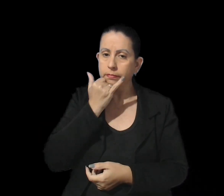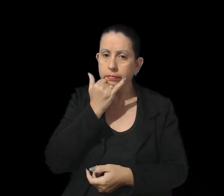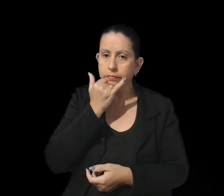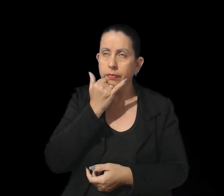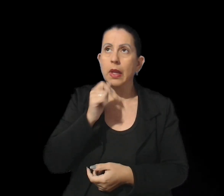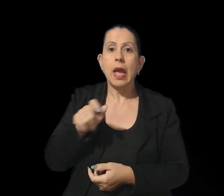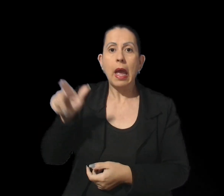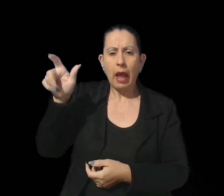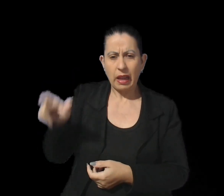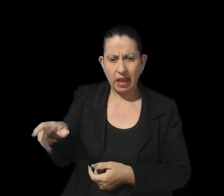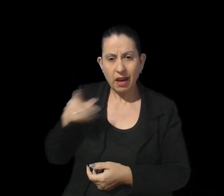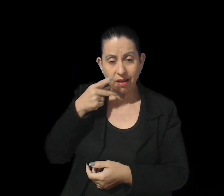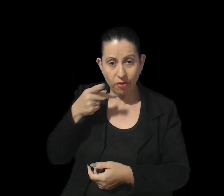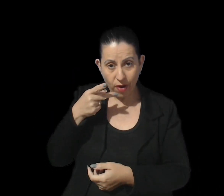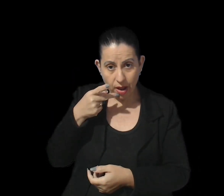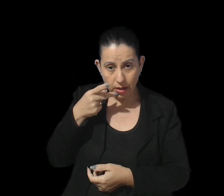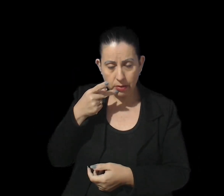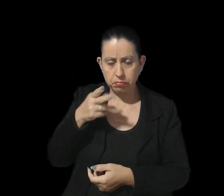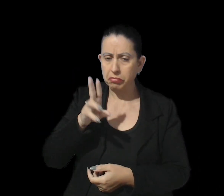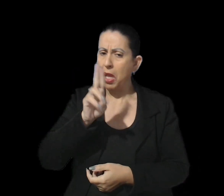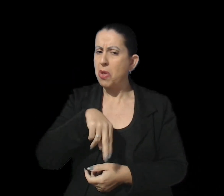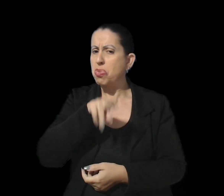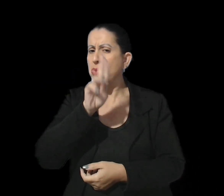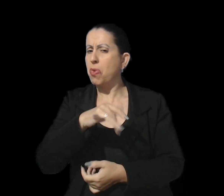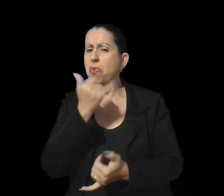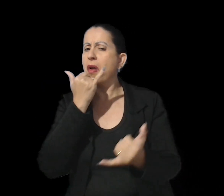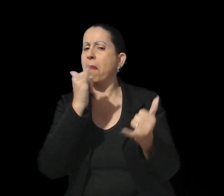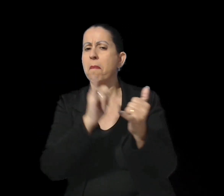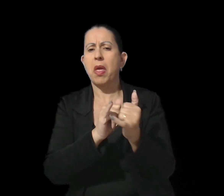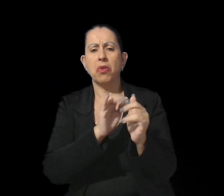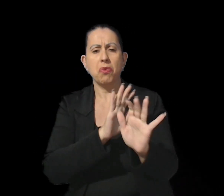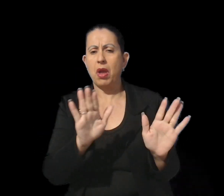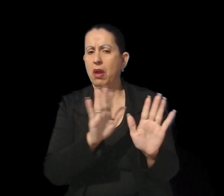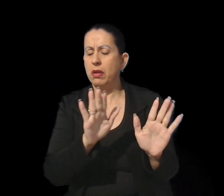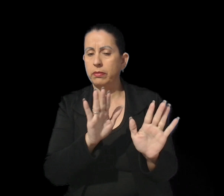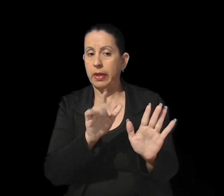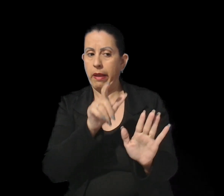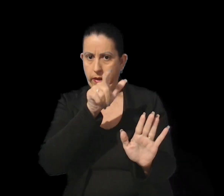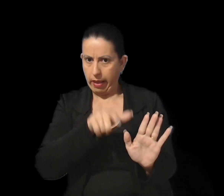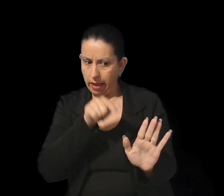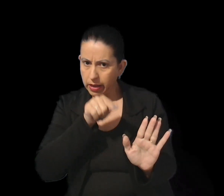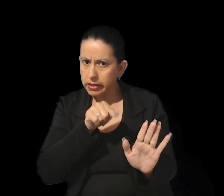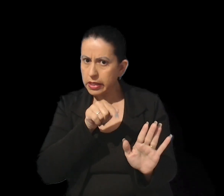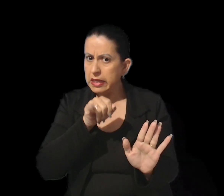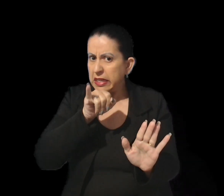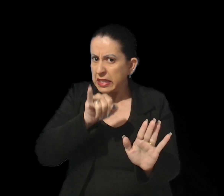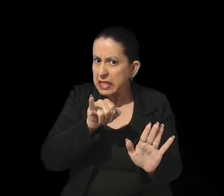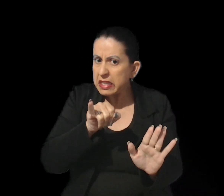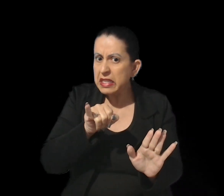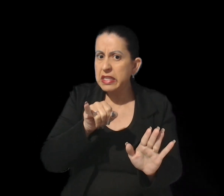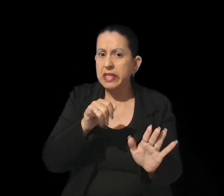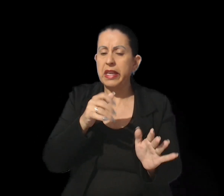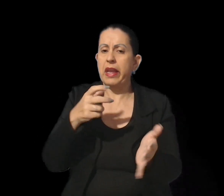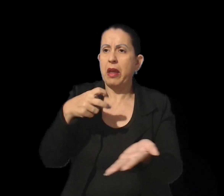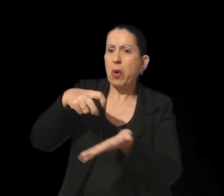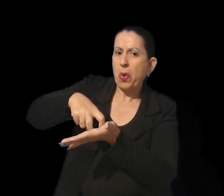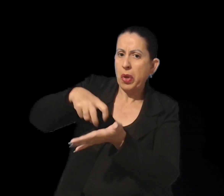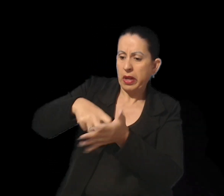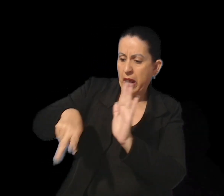Ai daquele que diz, nunca perdoarei. Esse, se não for condenado pelos homens, certamente